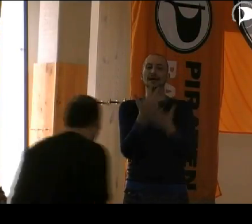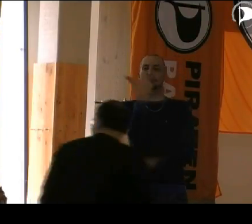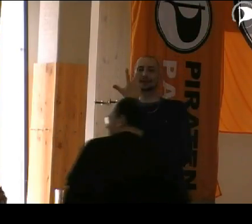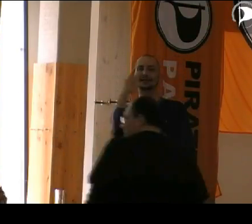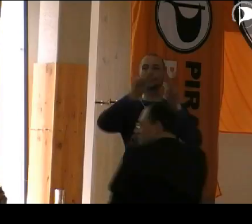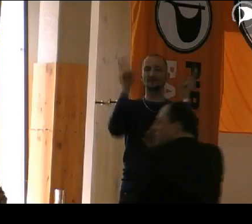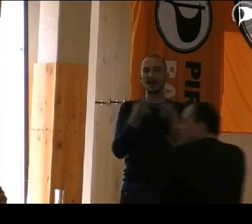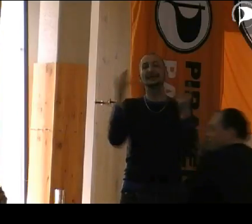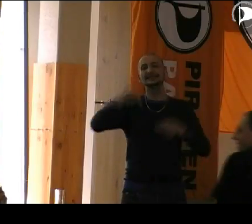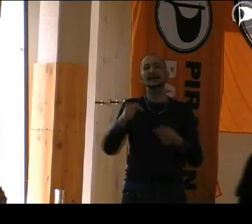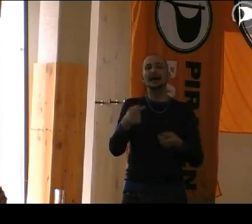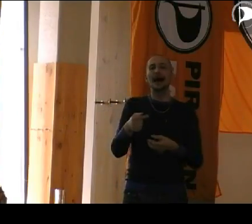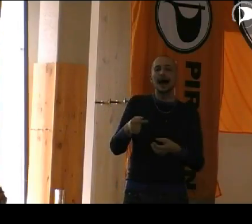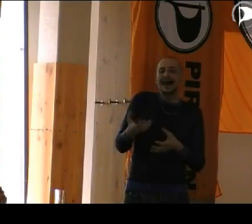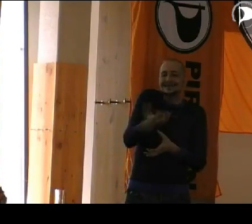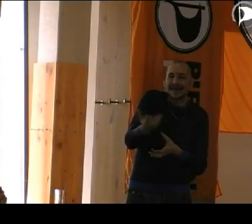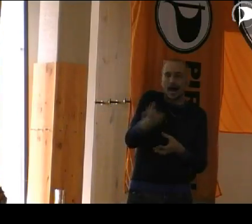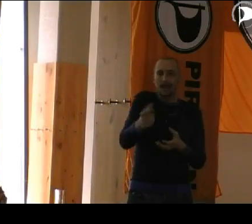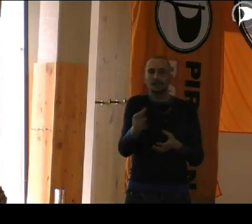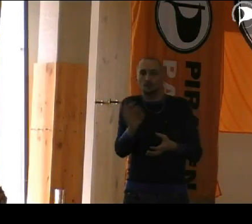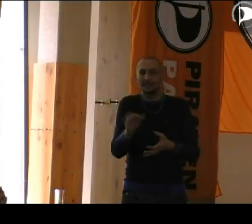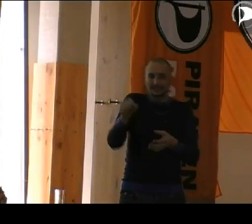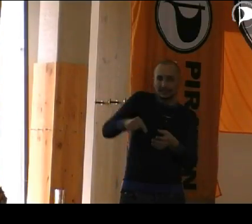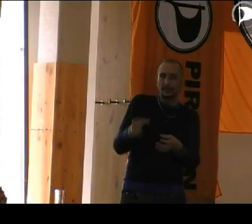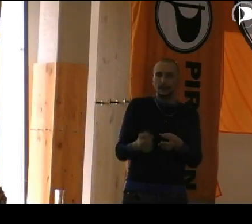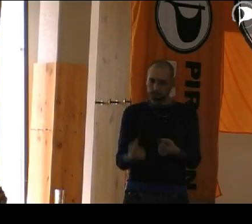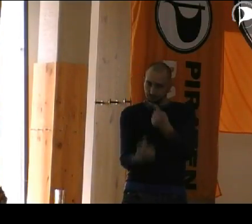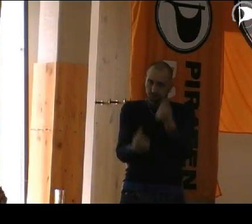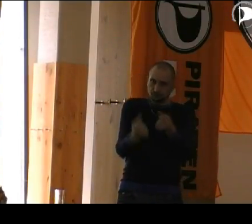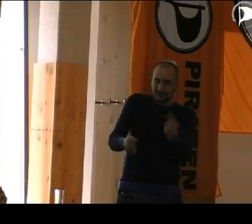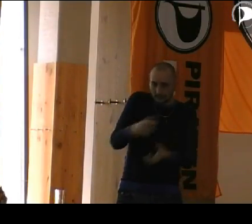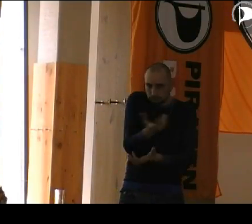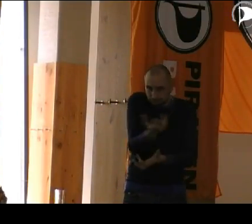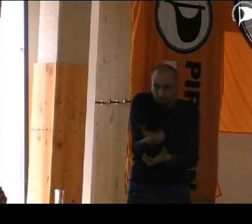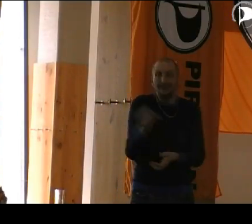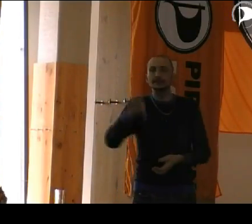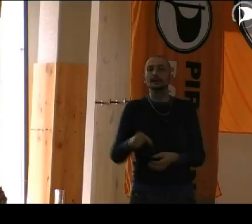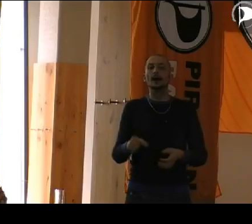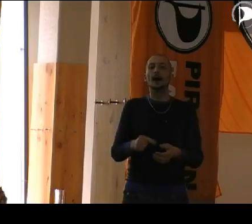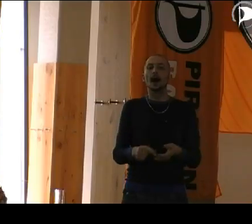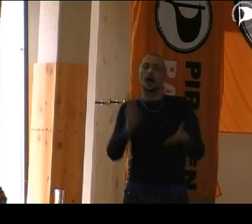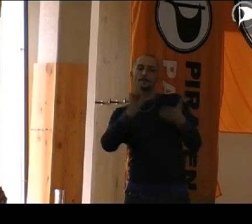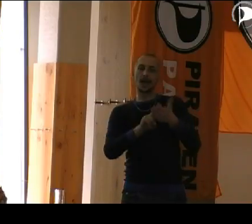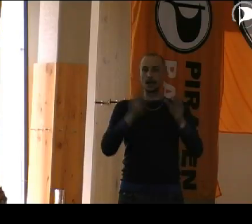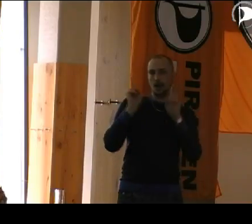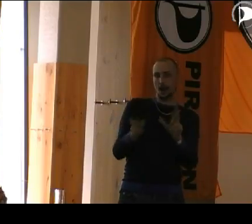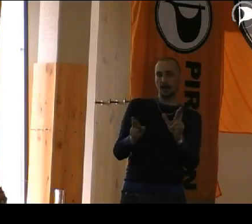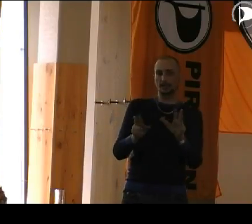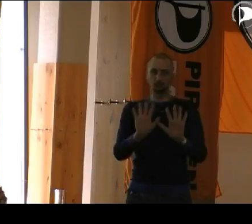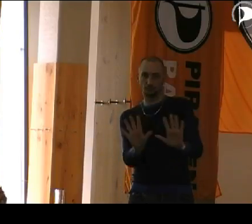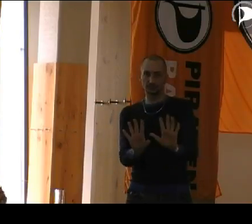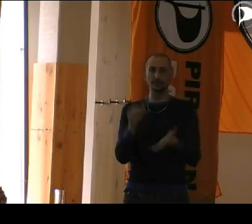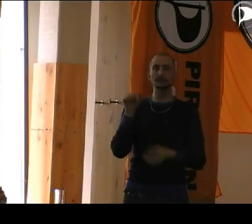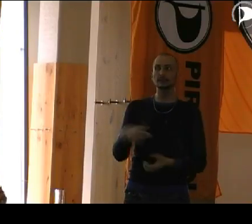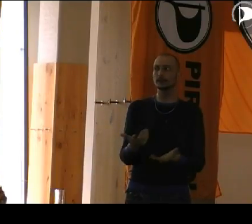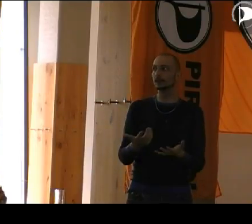saatgut und pflanzen massiv patentrechtlich geschützt haben und das sind